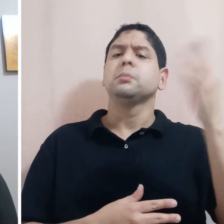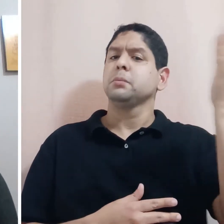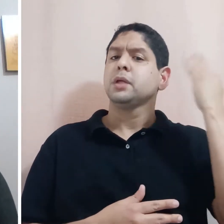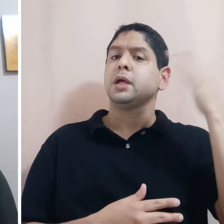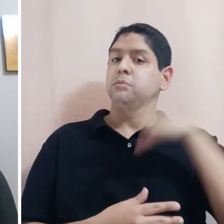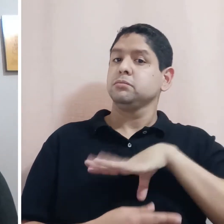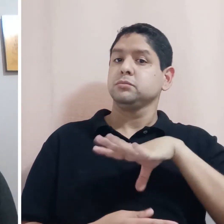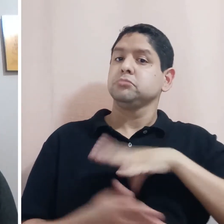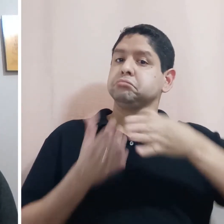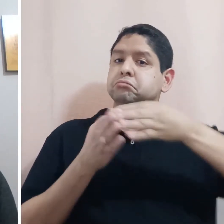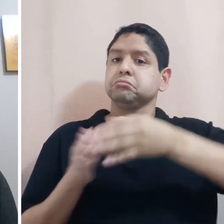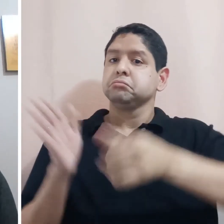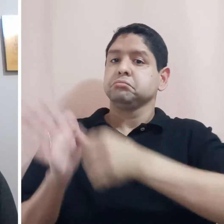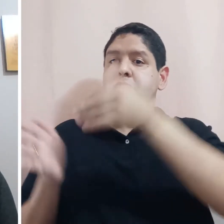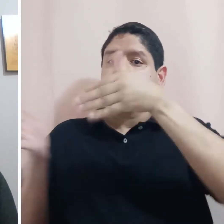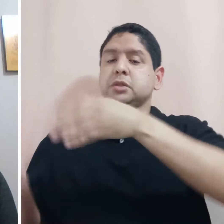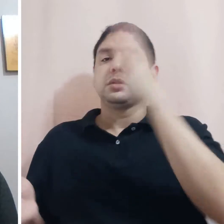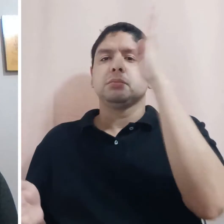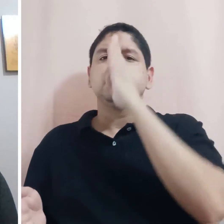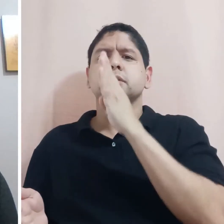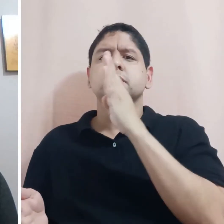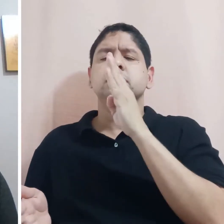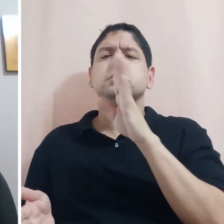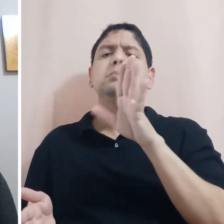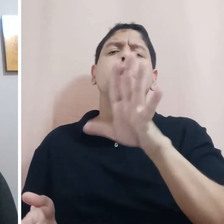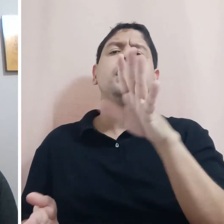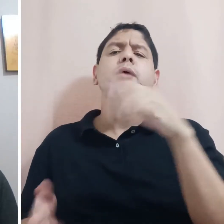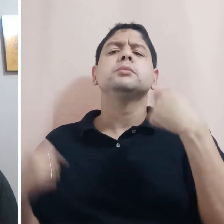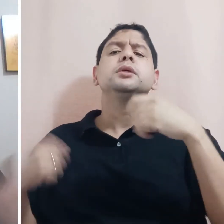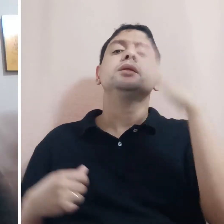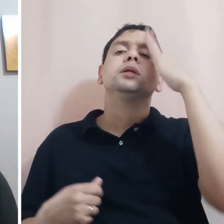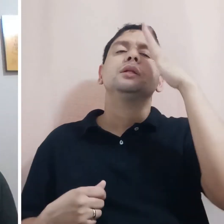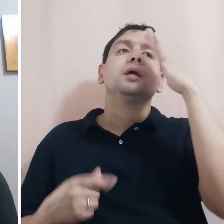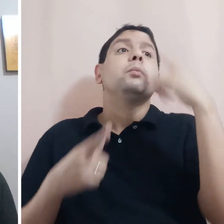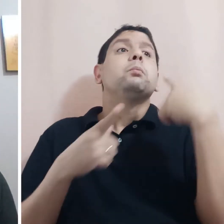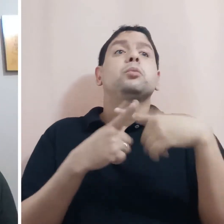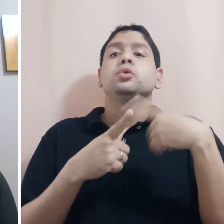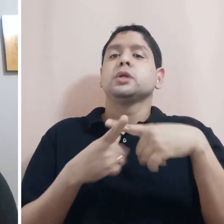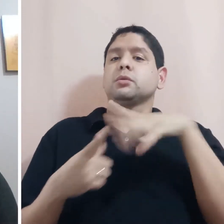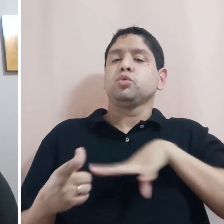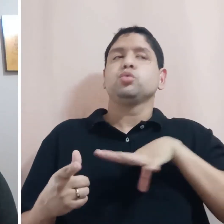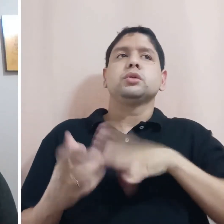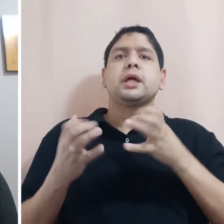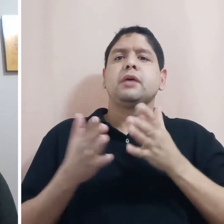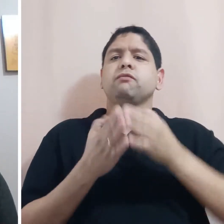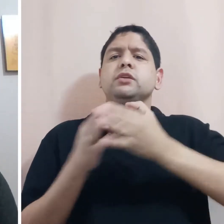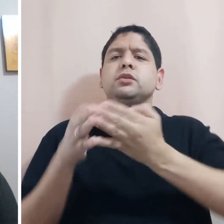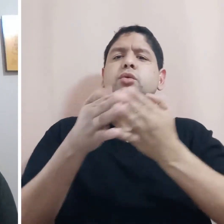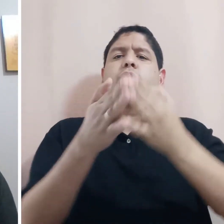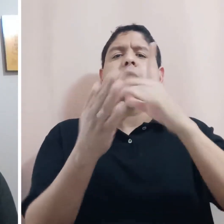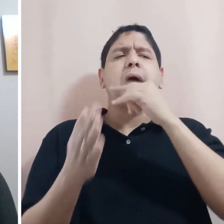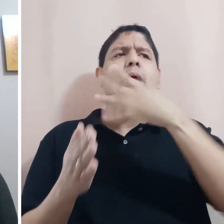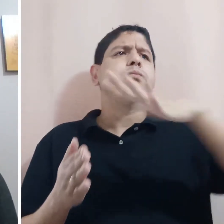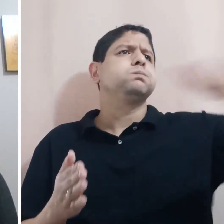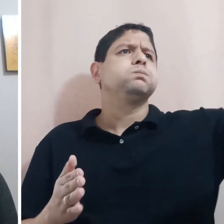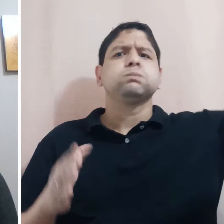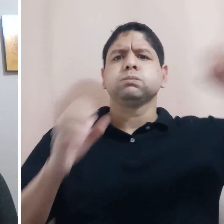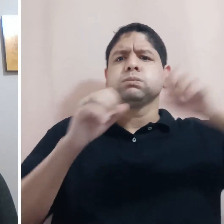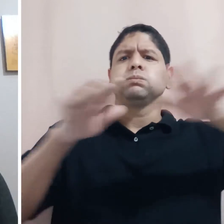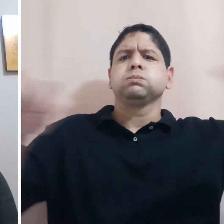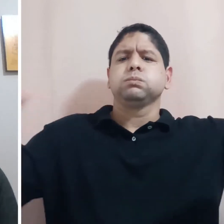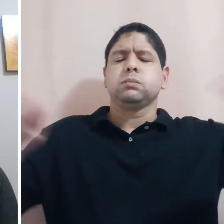da Europa resolveram viajar pelo oceano, pelos oceanos, melhor dizendo, novamente?